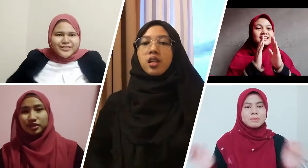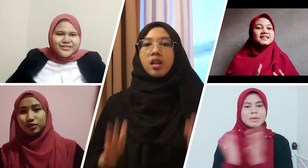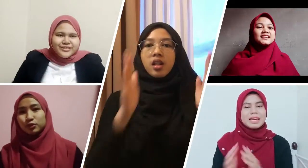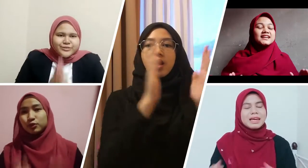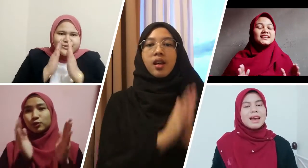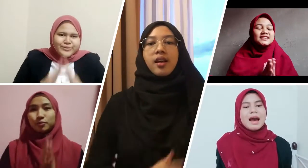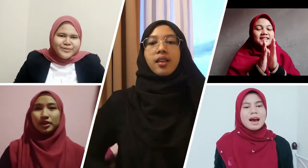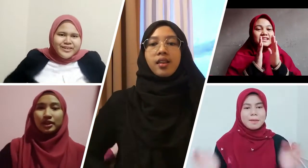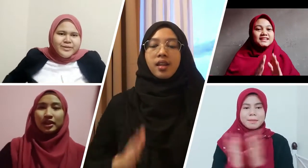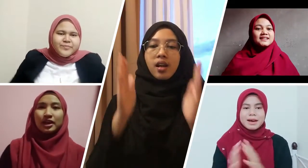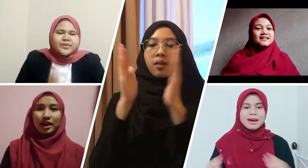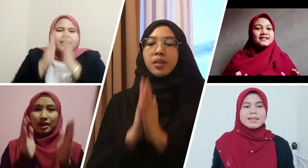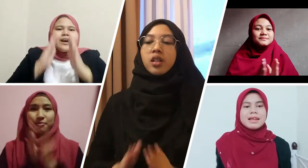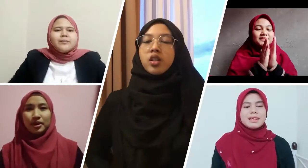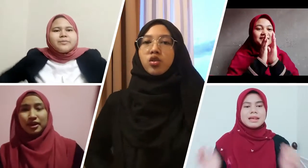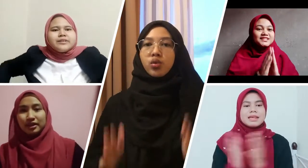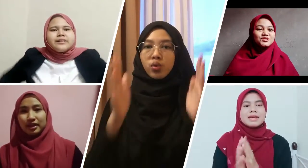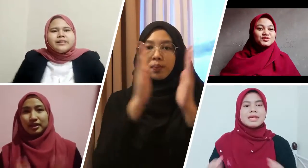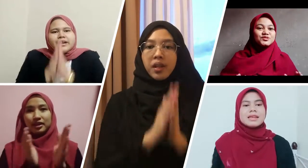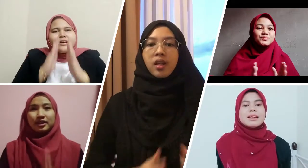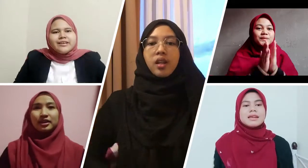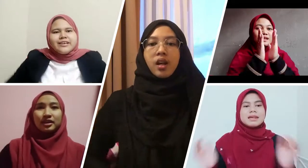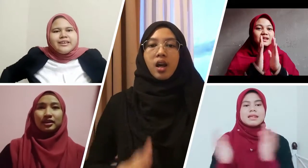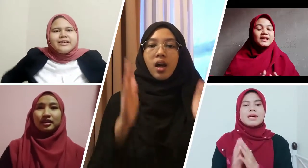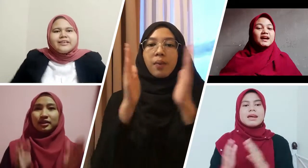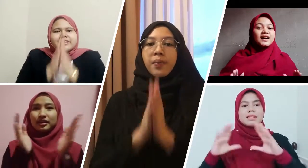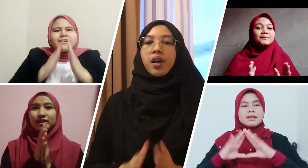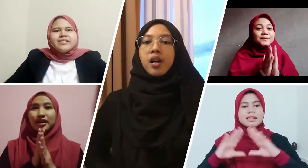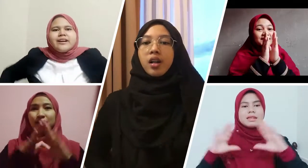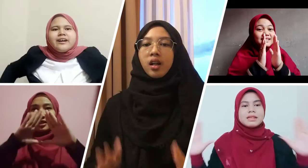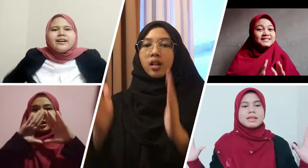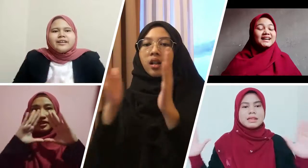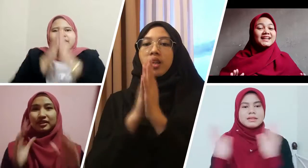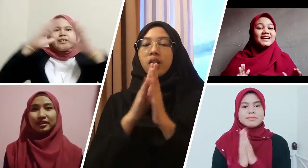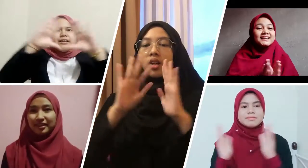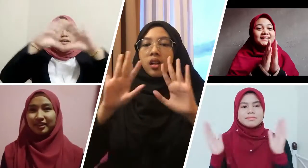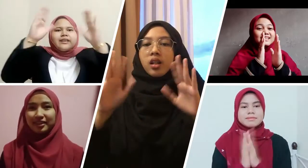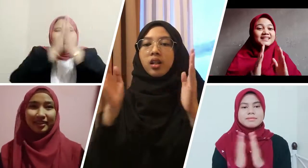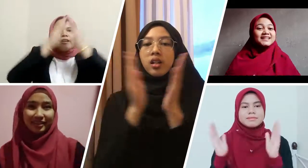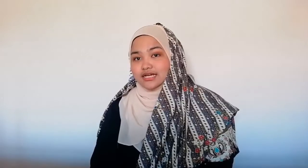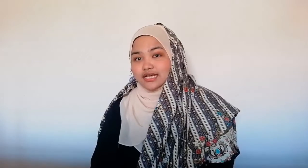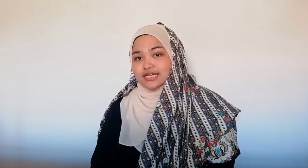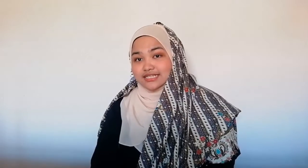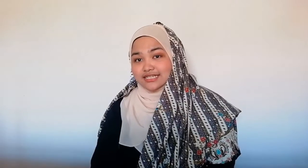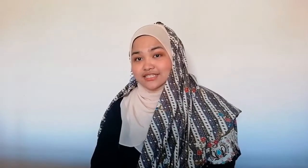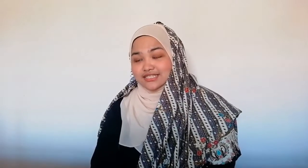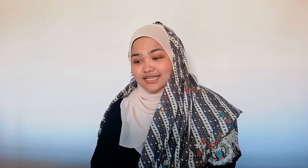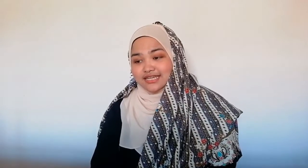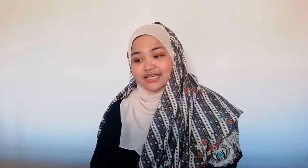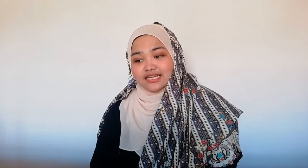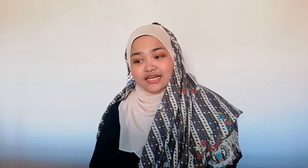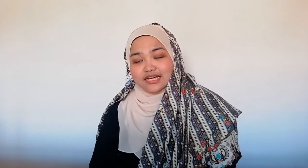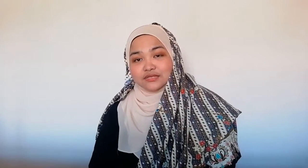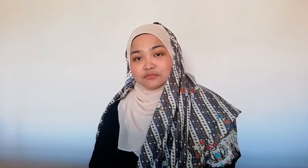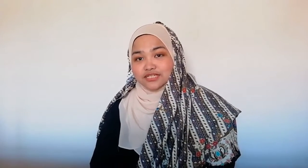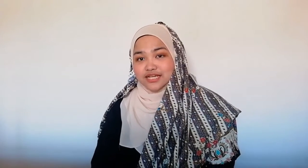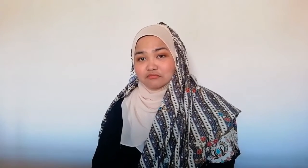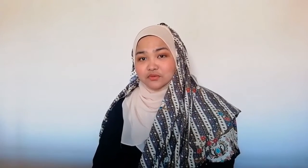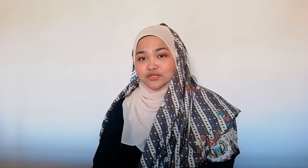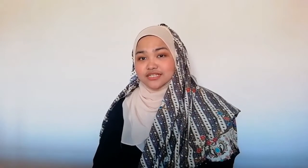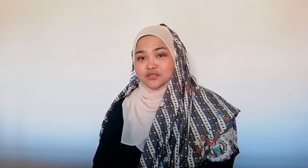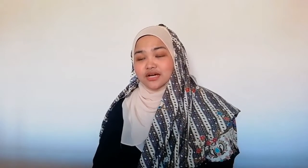tidak mencukupi, apatah lagi kehendak diri. Gadis